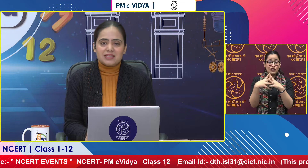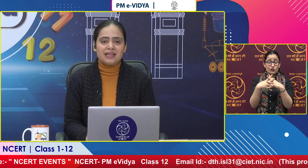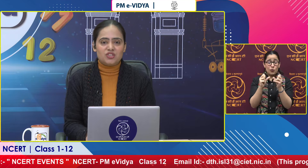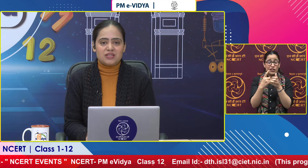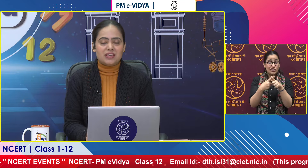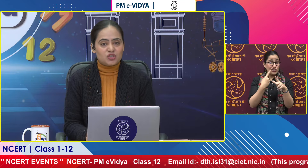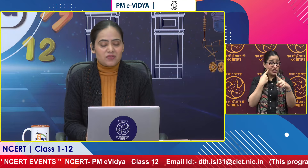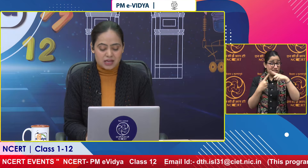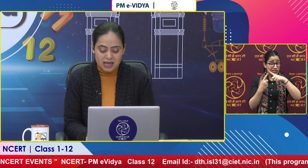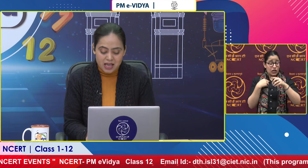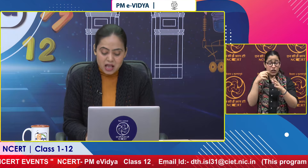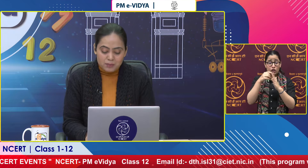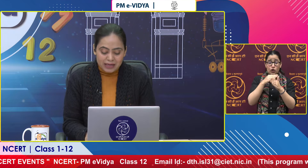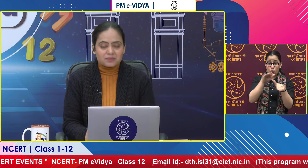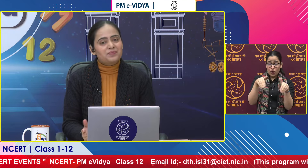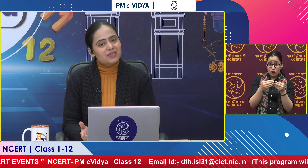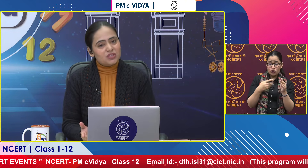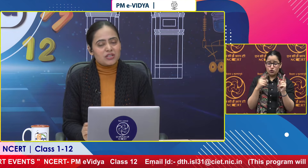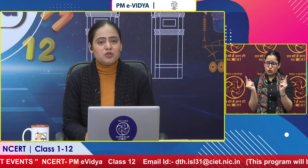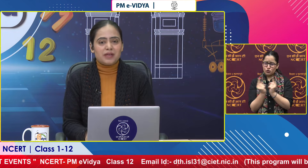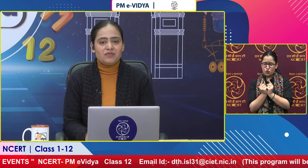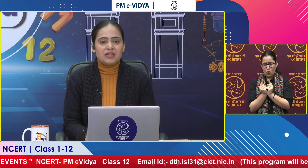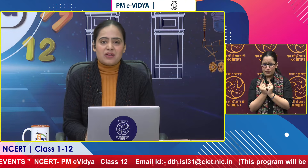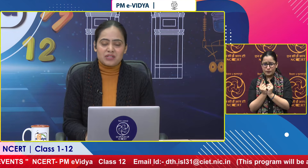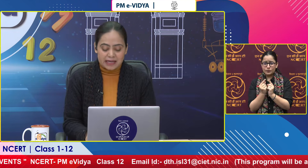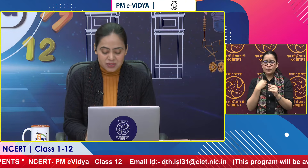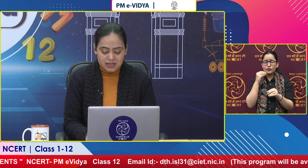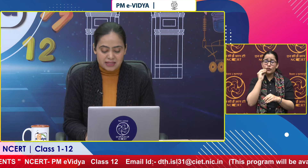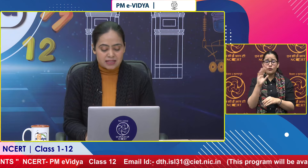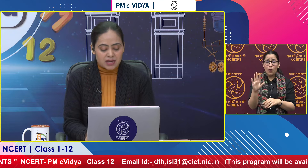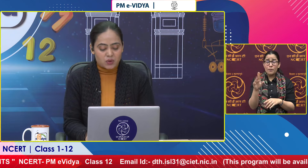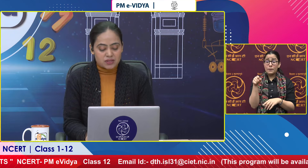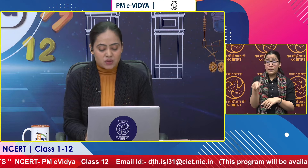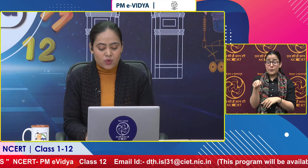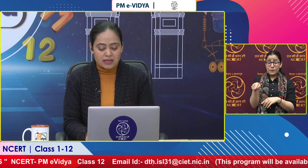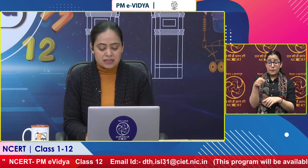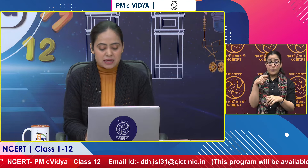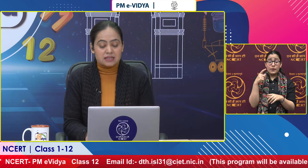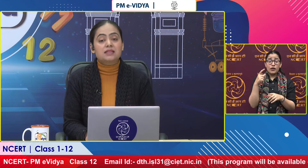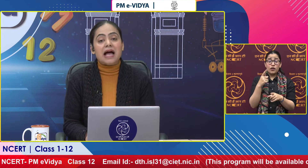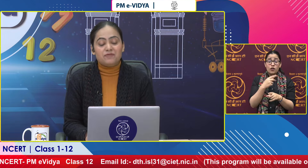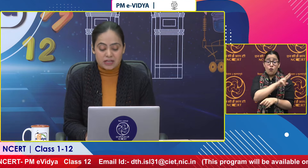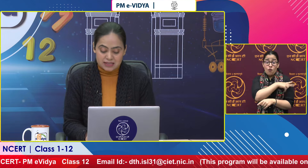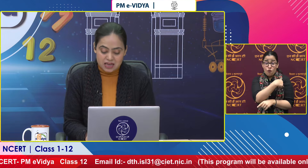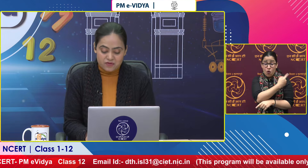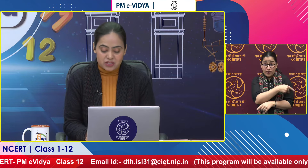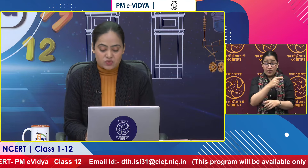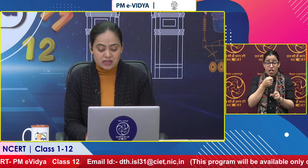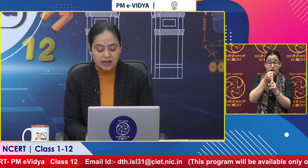बहुत सारी चीज़ें अचीव की हैं। बट just to begin with, I would like to say that he also volunteers in advocacy efforts for the